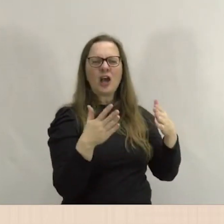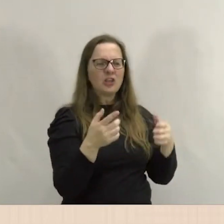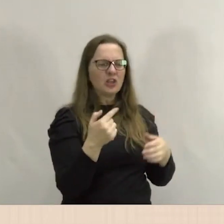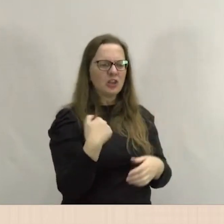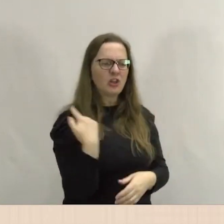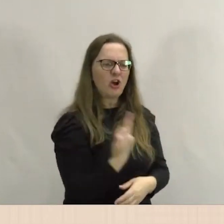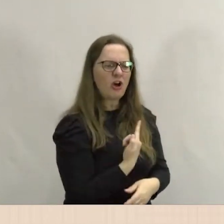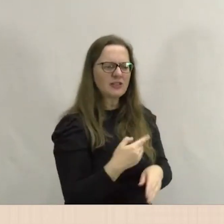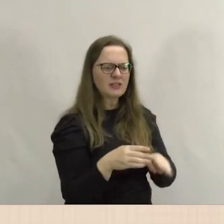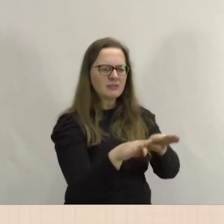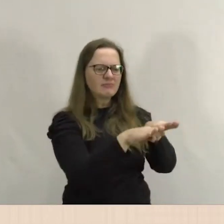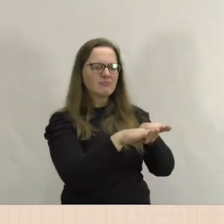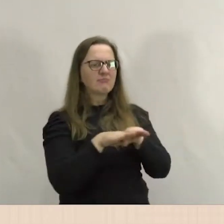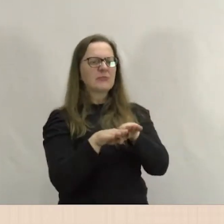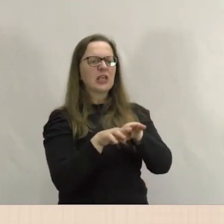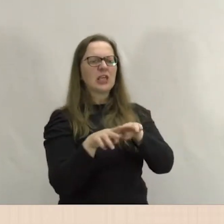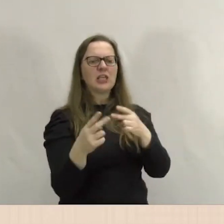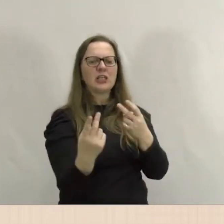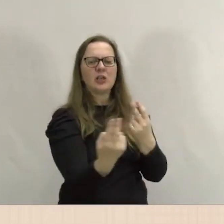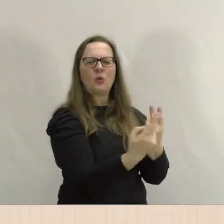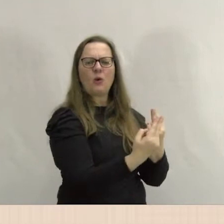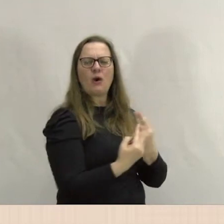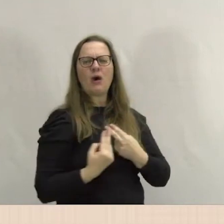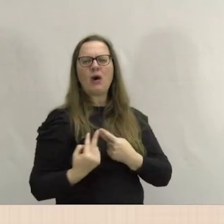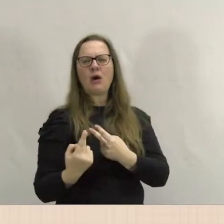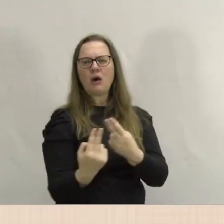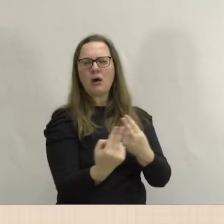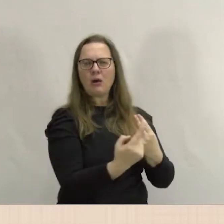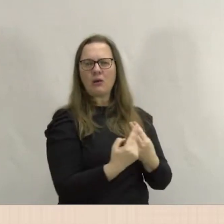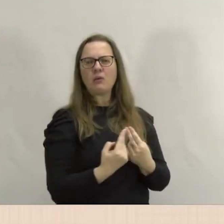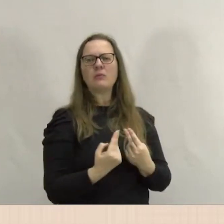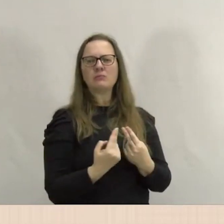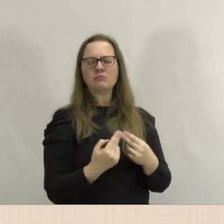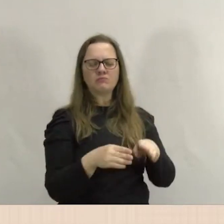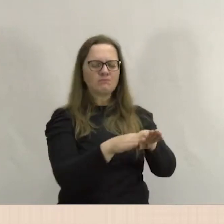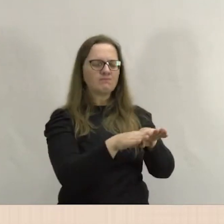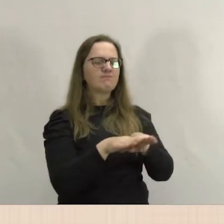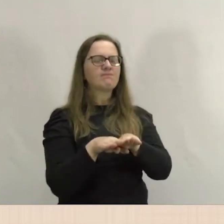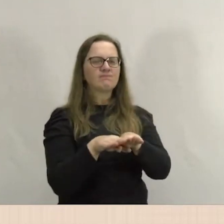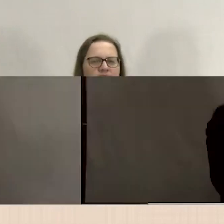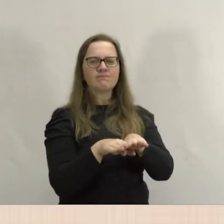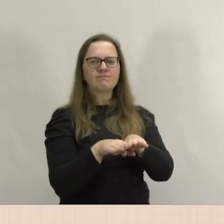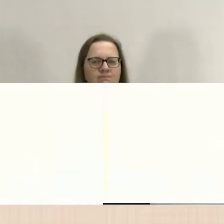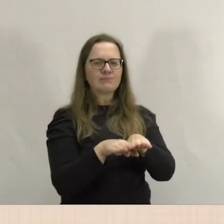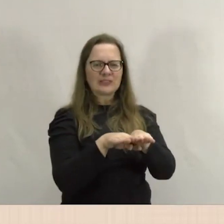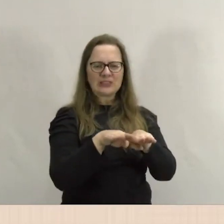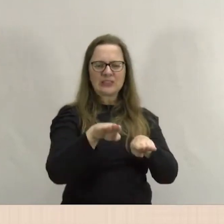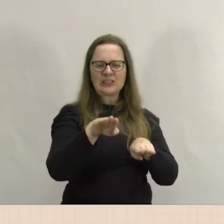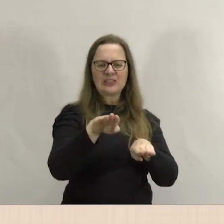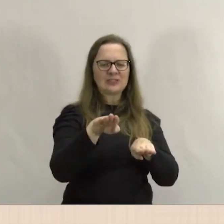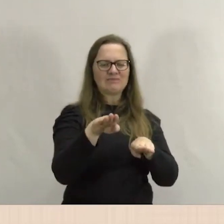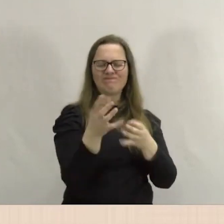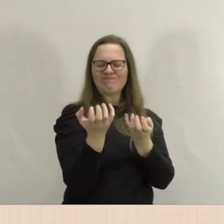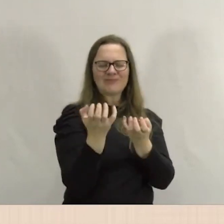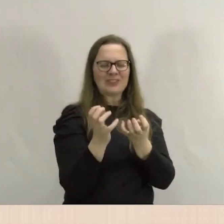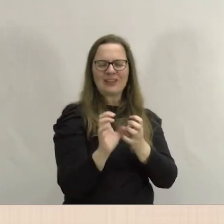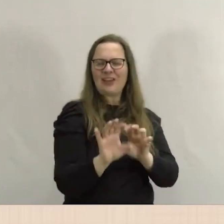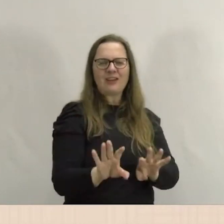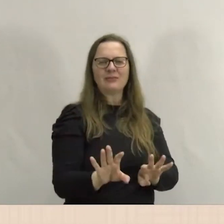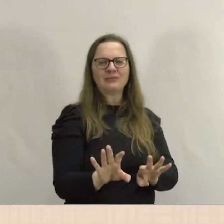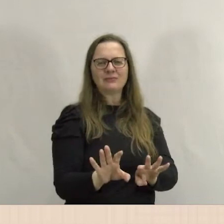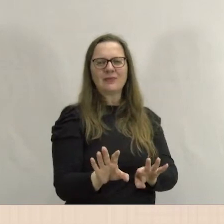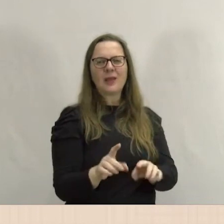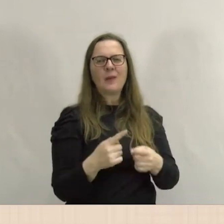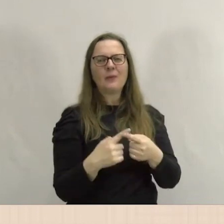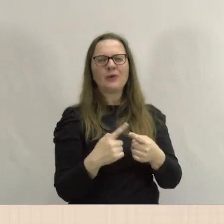E na Inglaterra, no final do século XIX, mesma coisa. Não temos clero entre nós. Todos nós somos